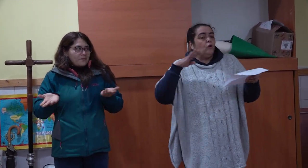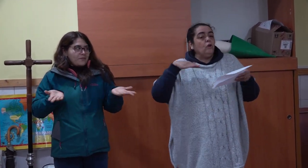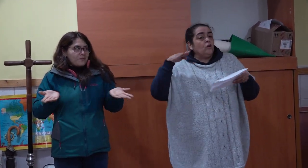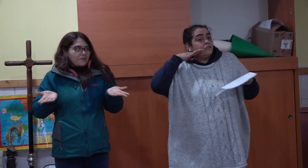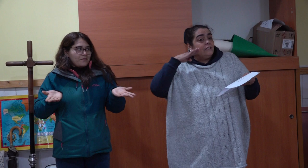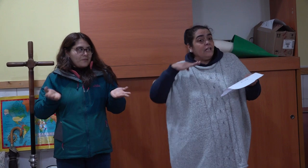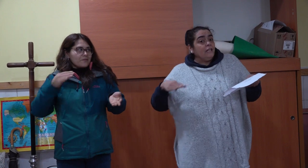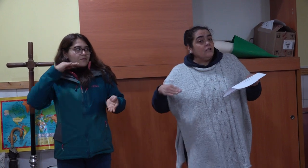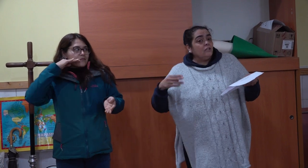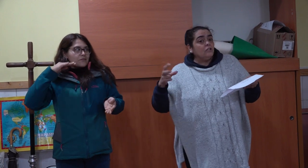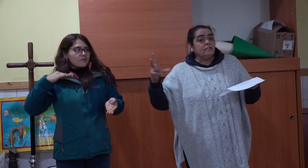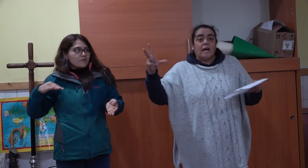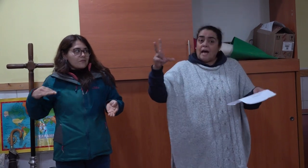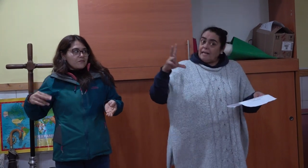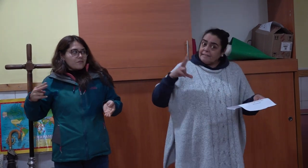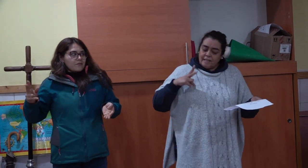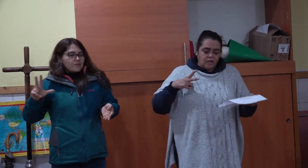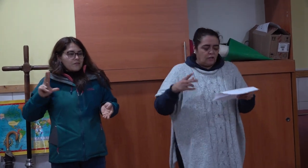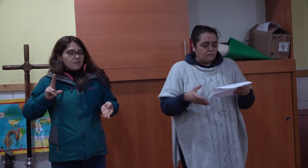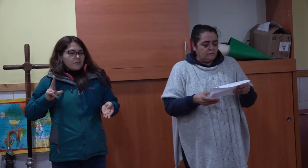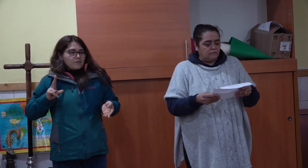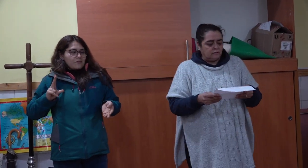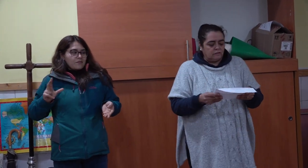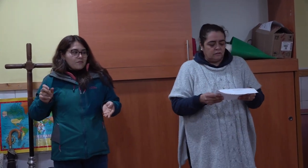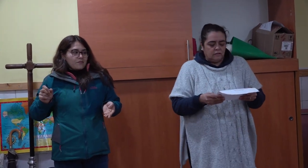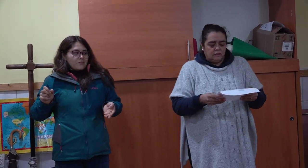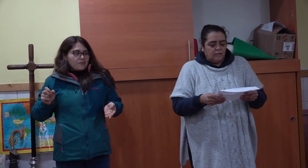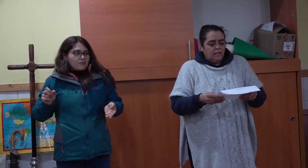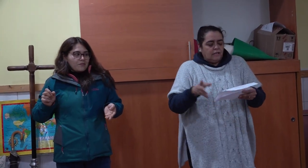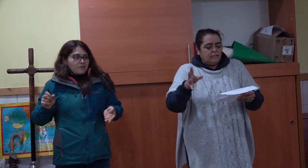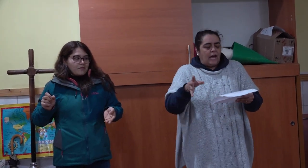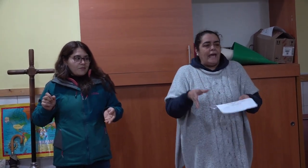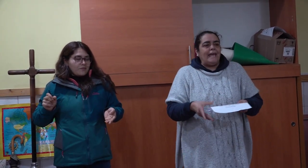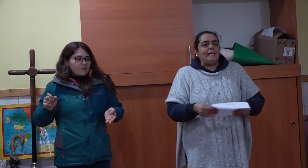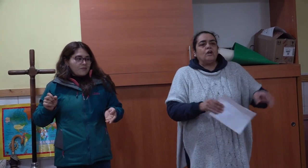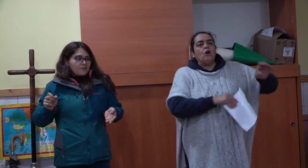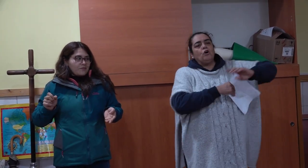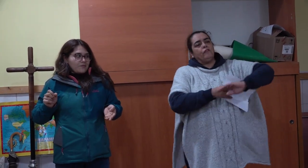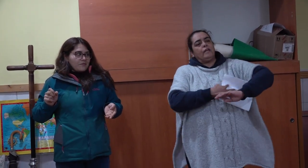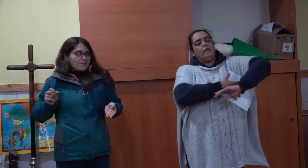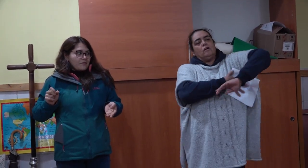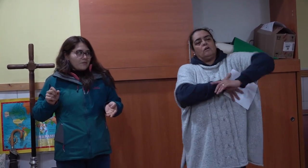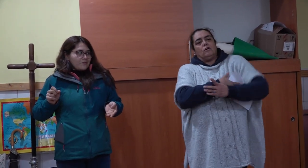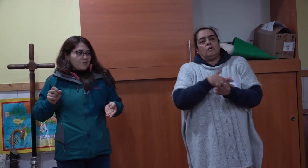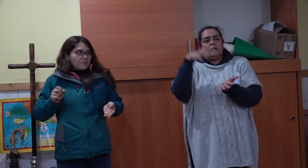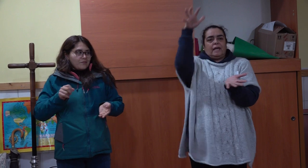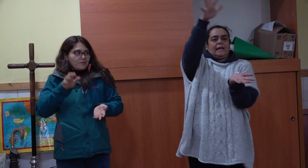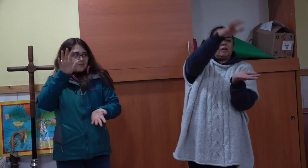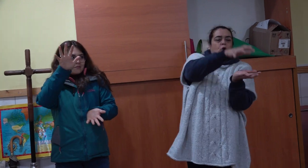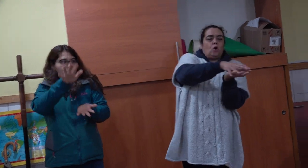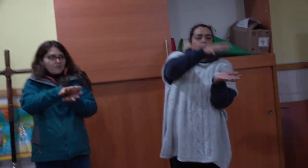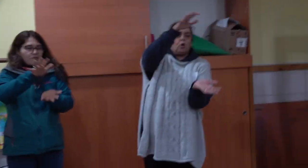Como los niños al Señor. Ya,